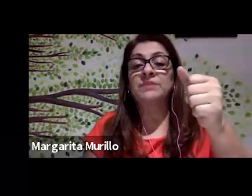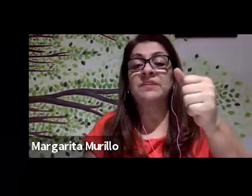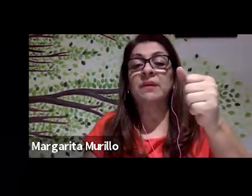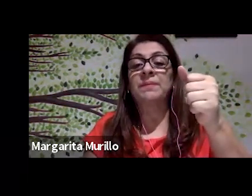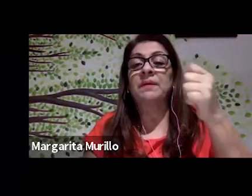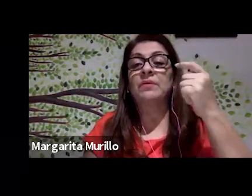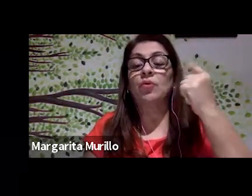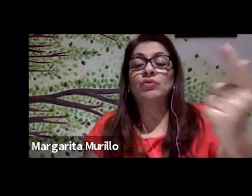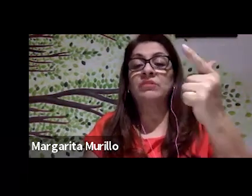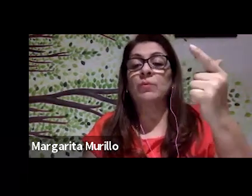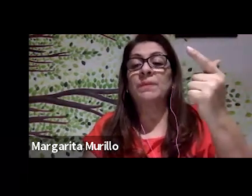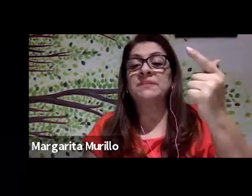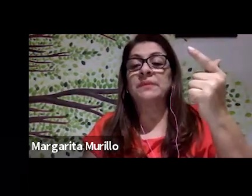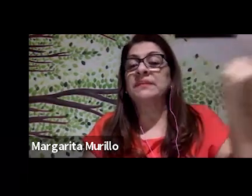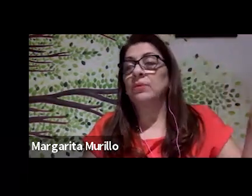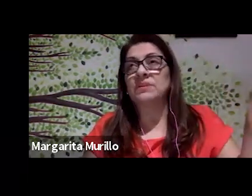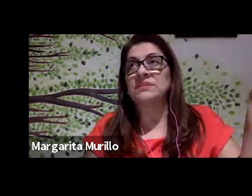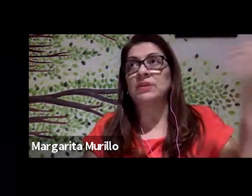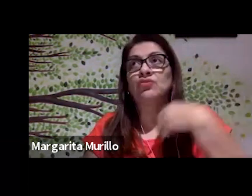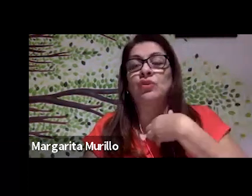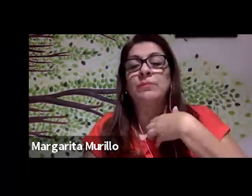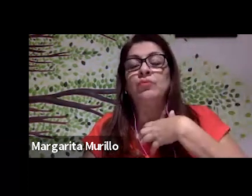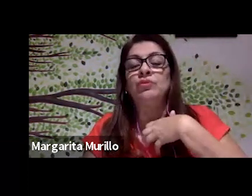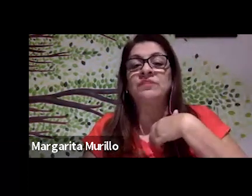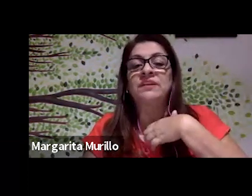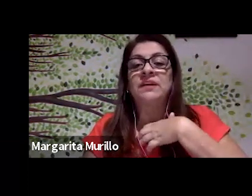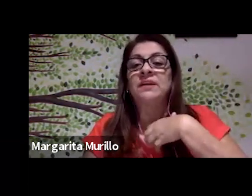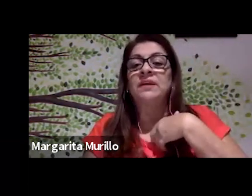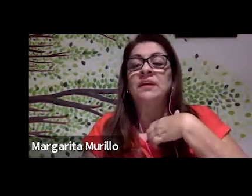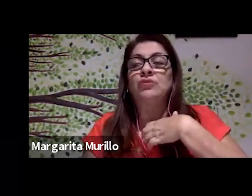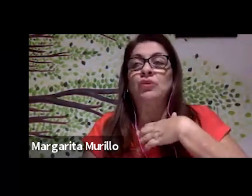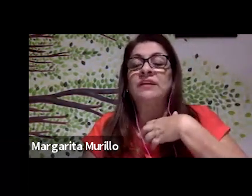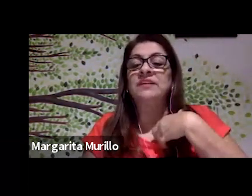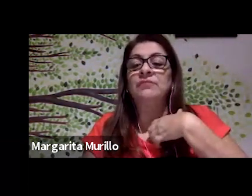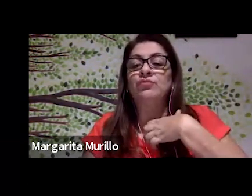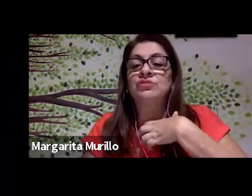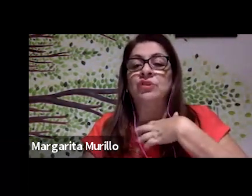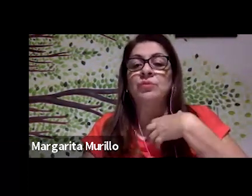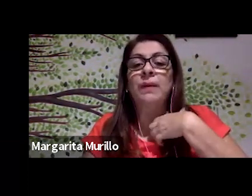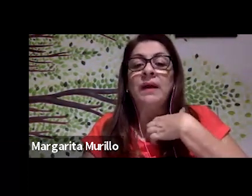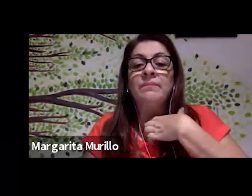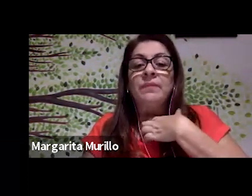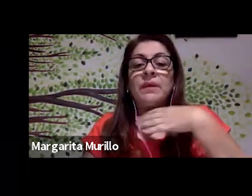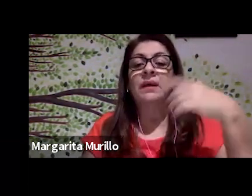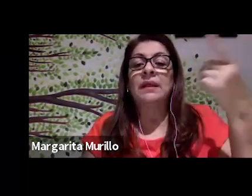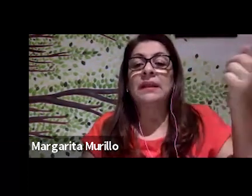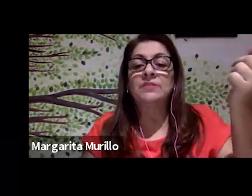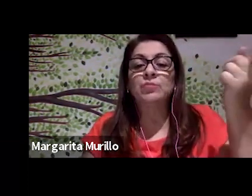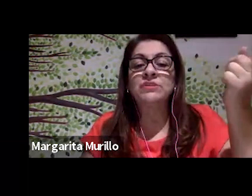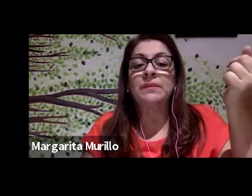una respuesta rápida una recompensa inmediata acuérdense que ellos son inmaduros así que la tolerancia a la frustración es muy baja